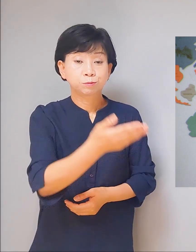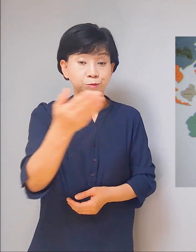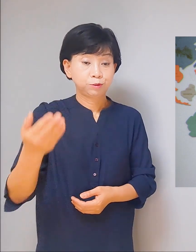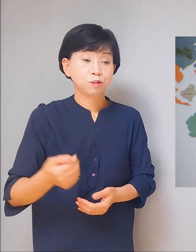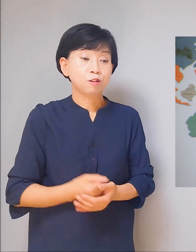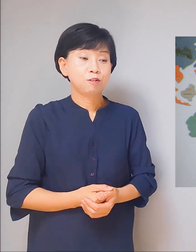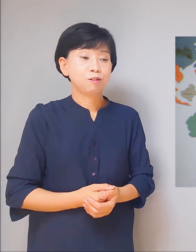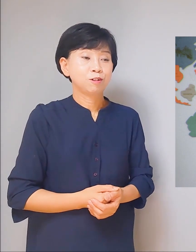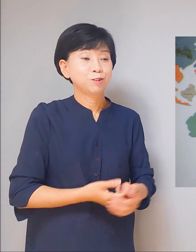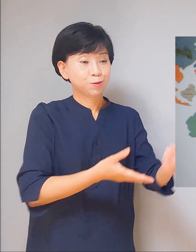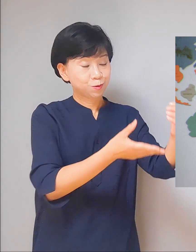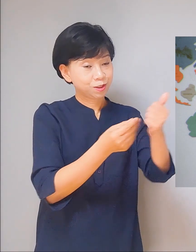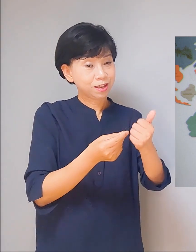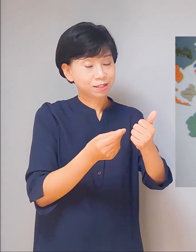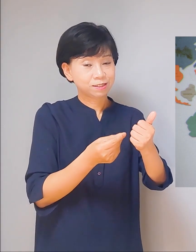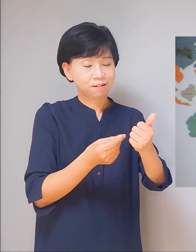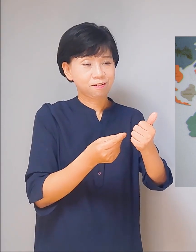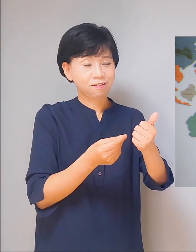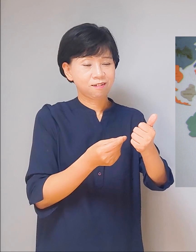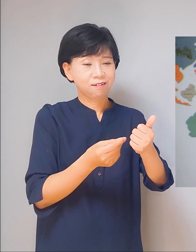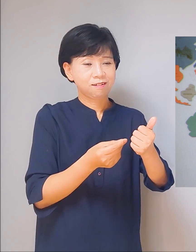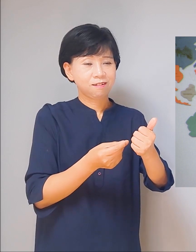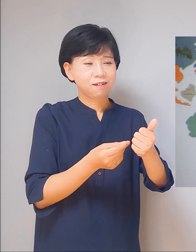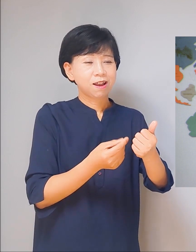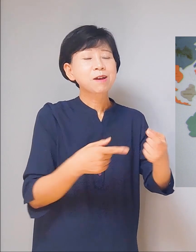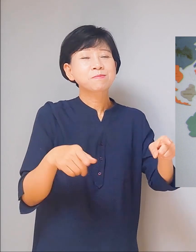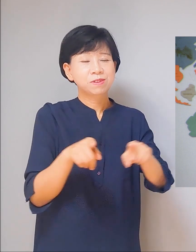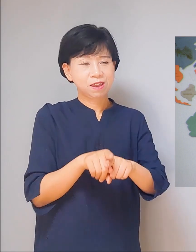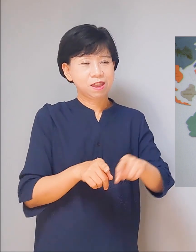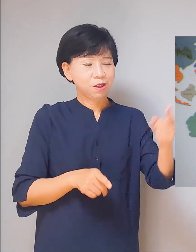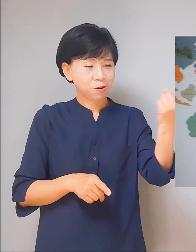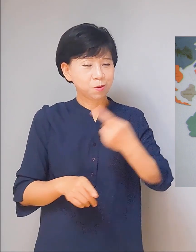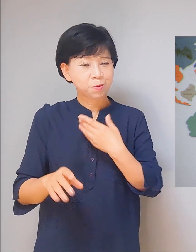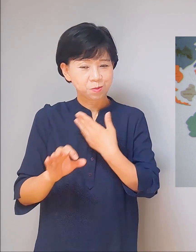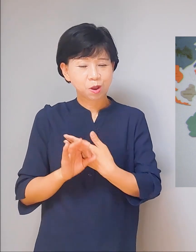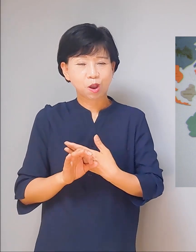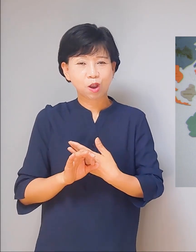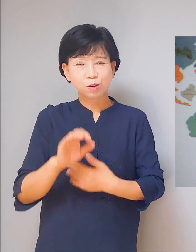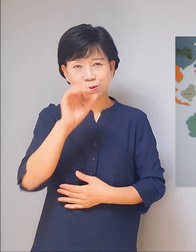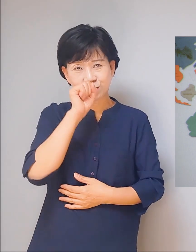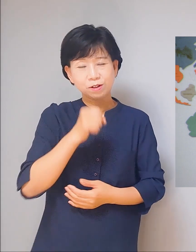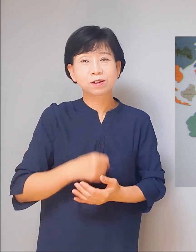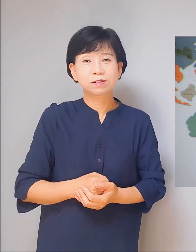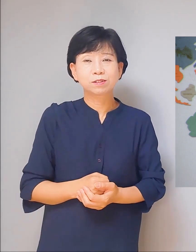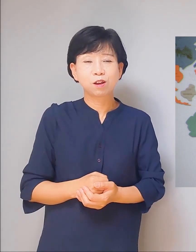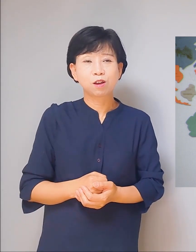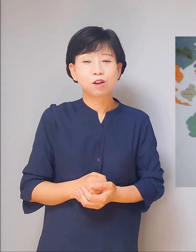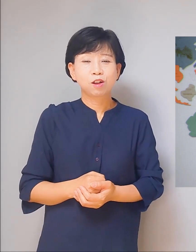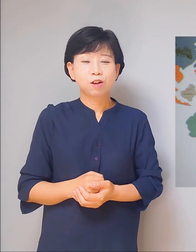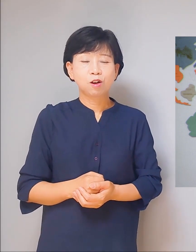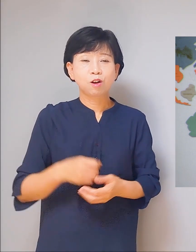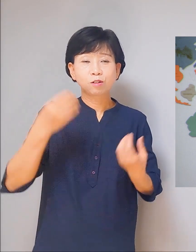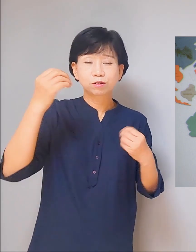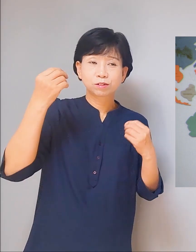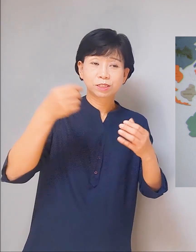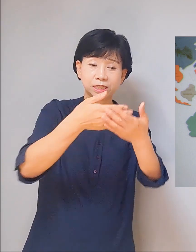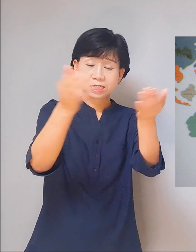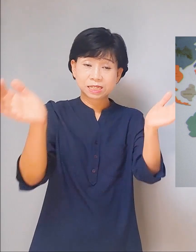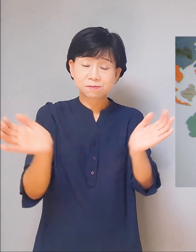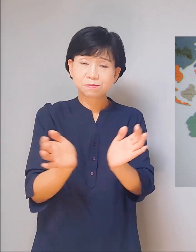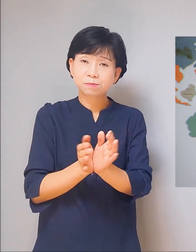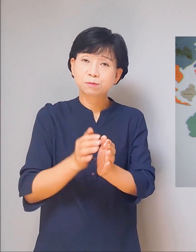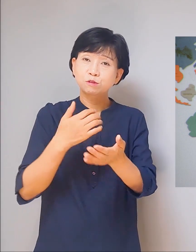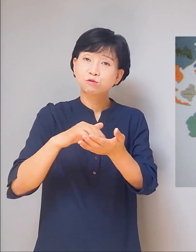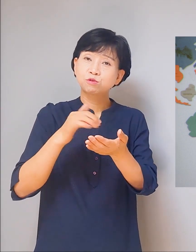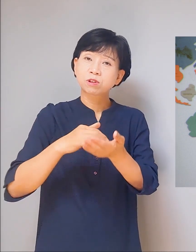같이 초청해서 같이 오시면 아이들이 한 100여 명 정도 이제 스텝진하고 다 합쳐서이더라고요. 100여